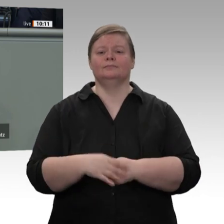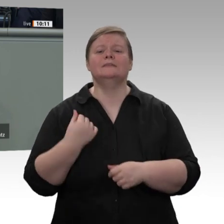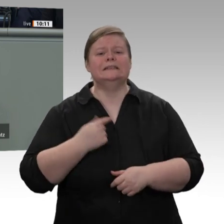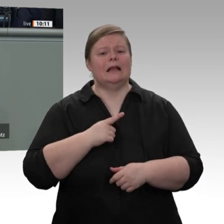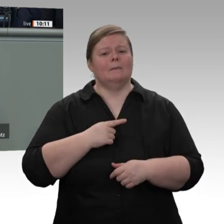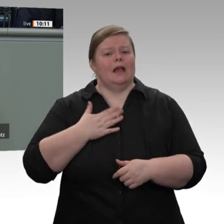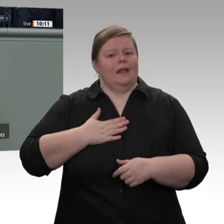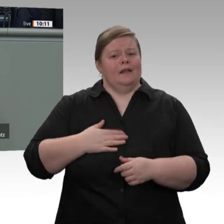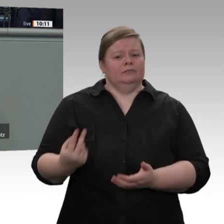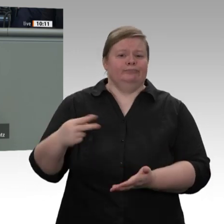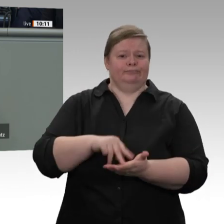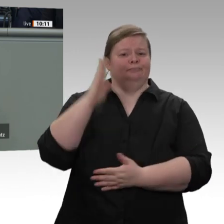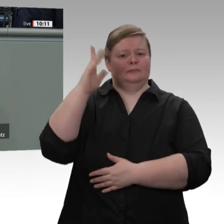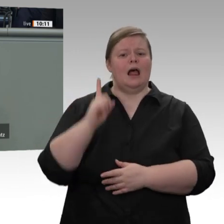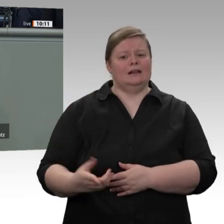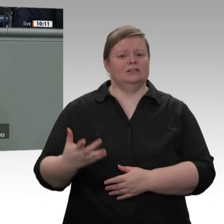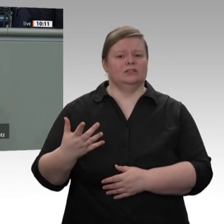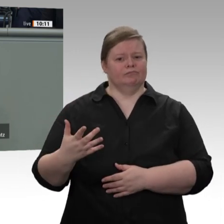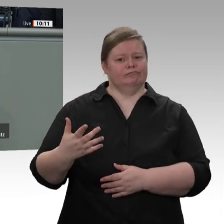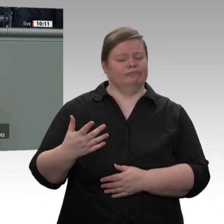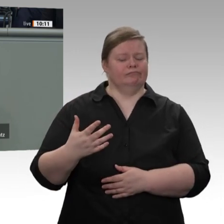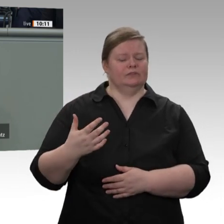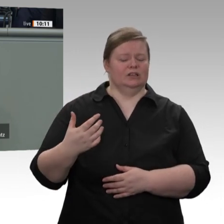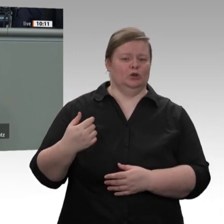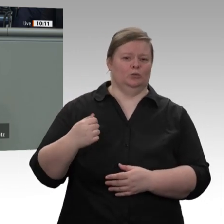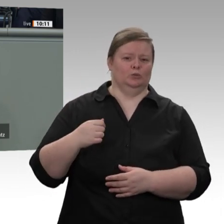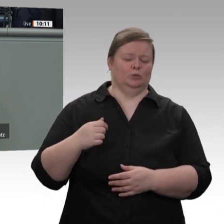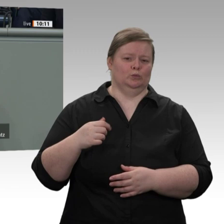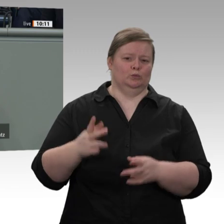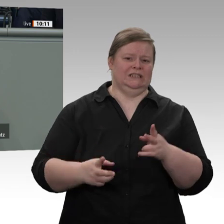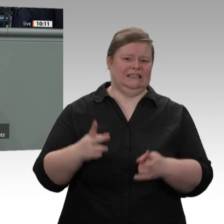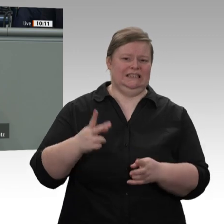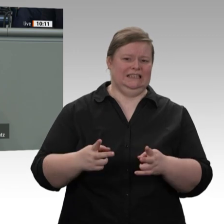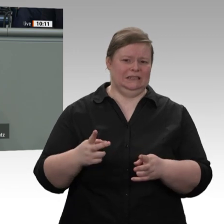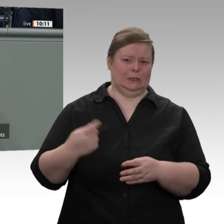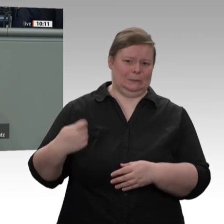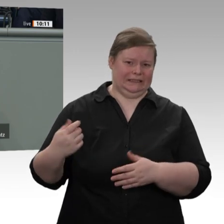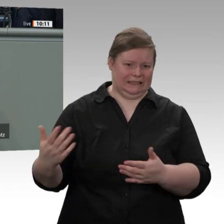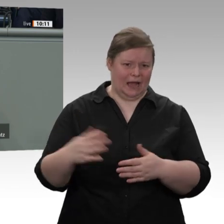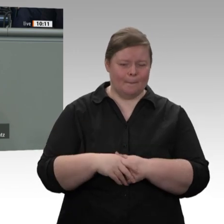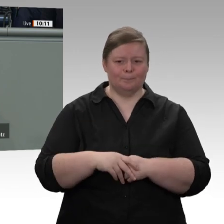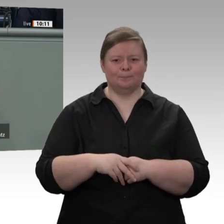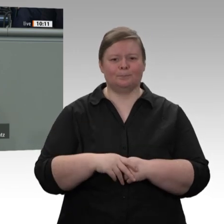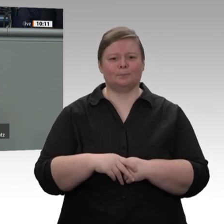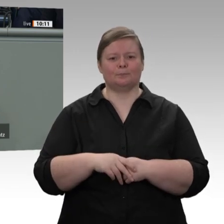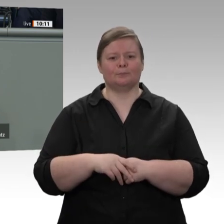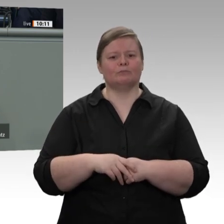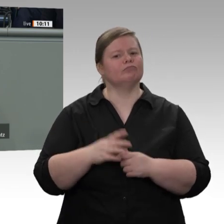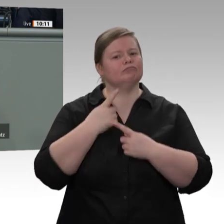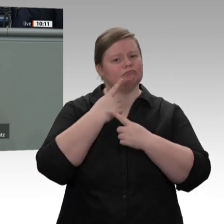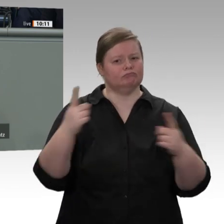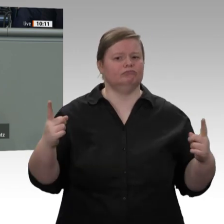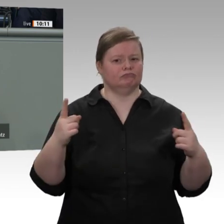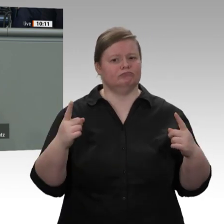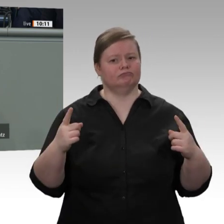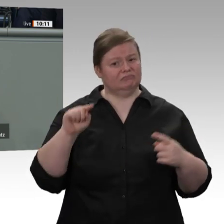die rechtsterroristische Bedrohung zu groß und dafür ist der Rassismus zu weit in unsere Gesellschaft vorgedrungen. Aber eines